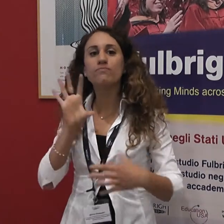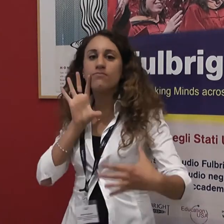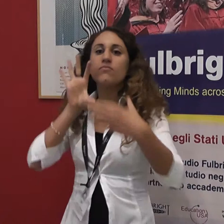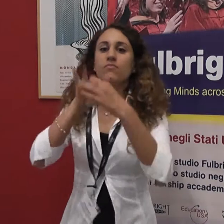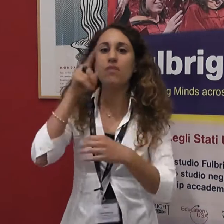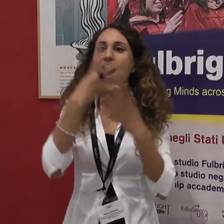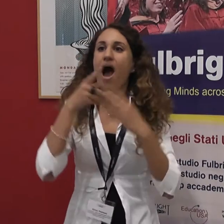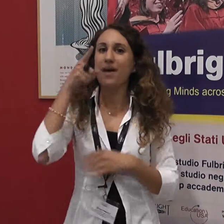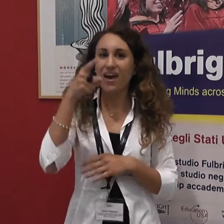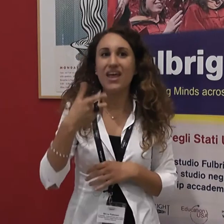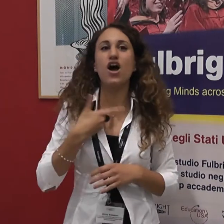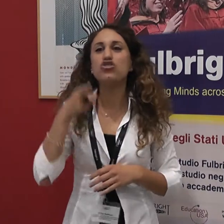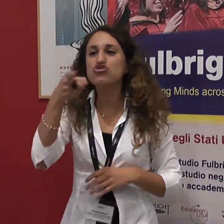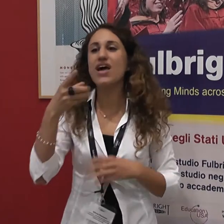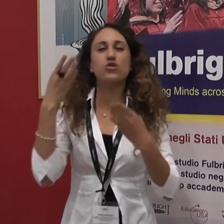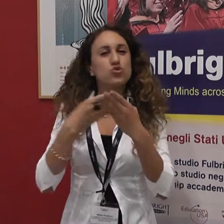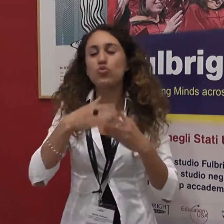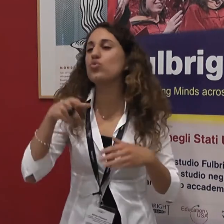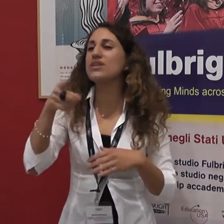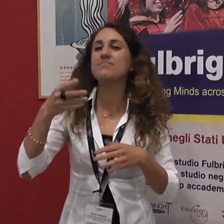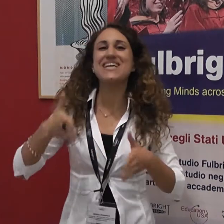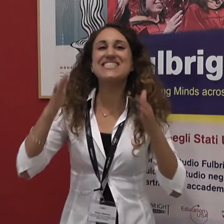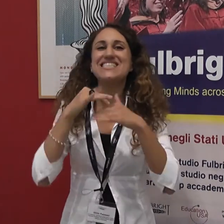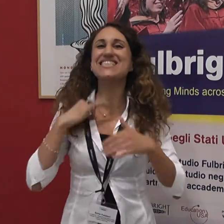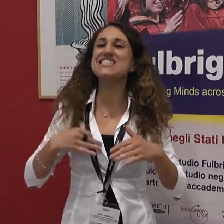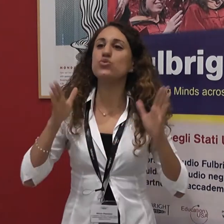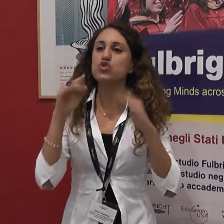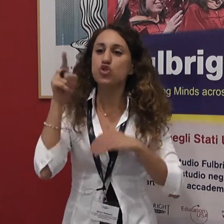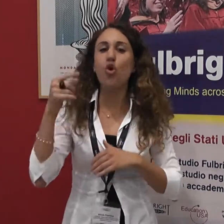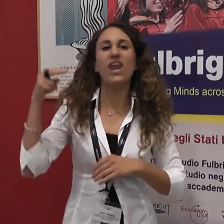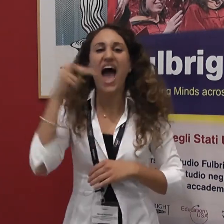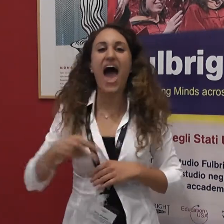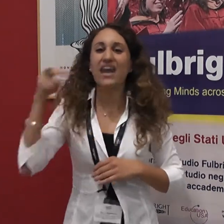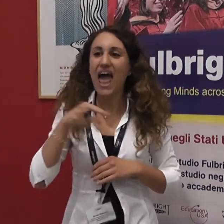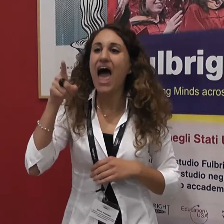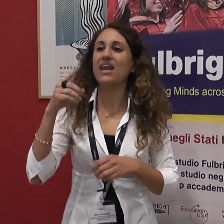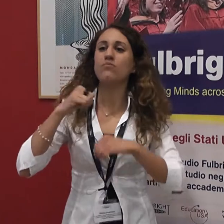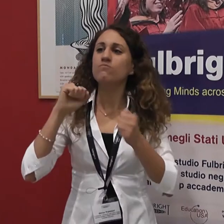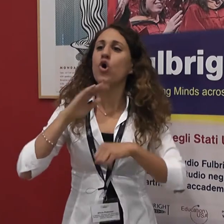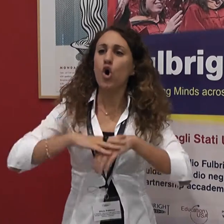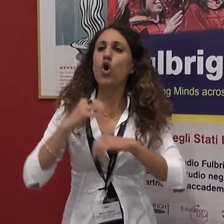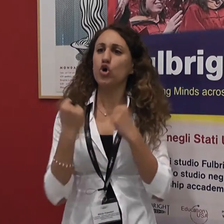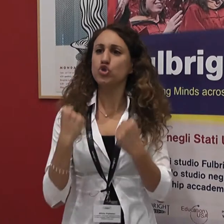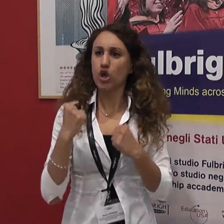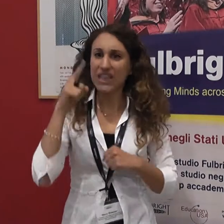alla possibilità di vista delle persone sorde è molto difficile. Allora ho deciso che, vista la